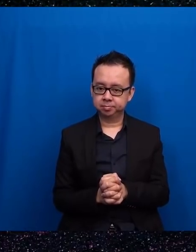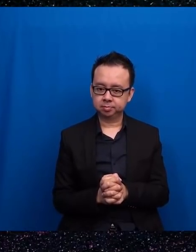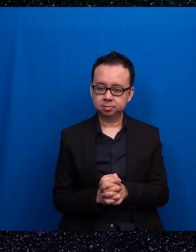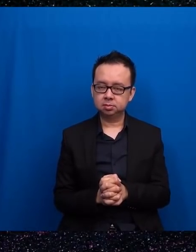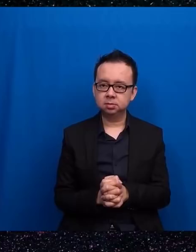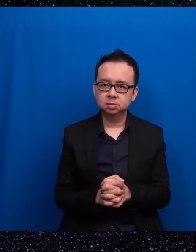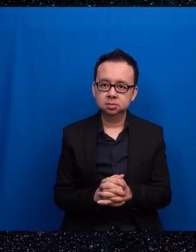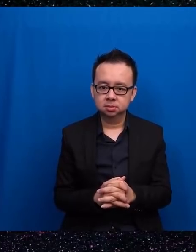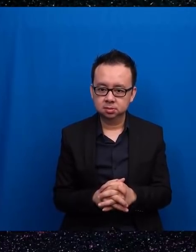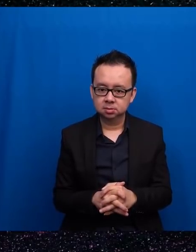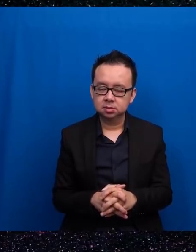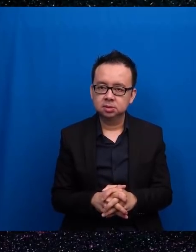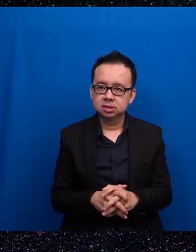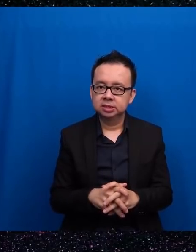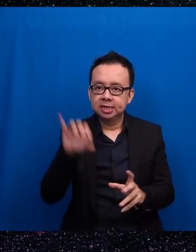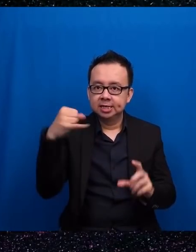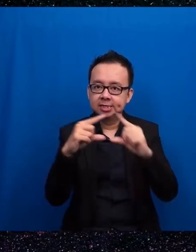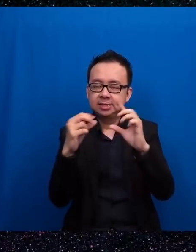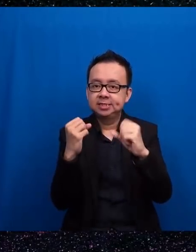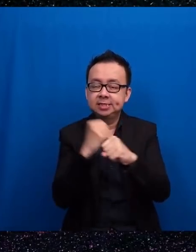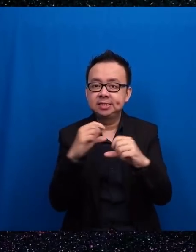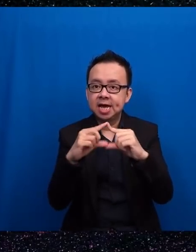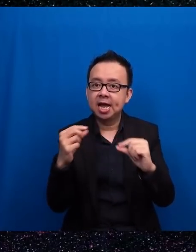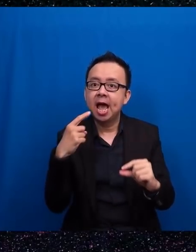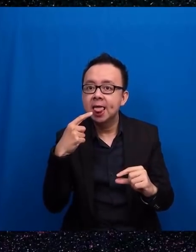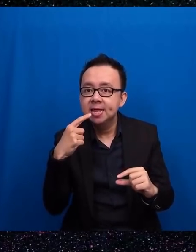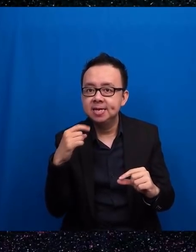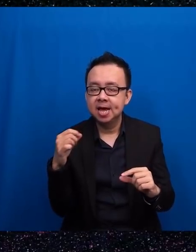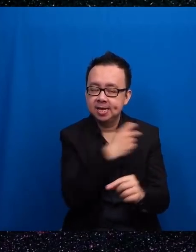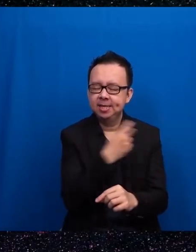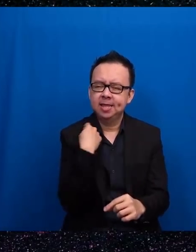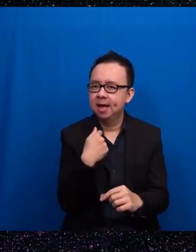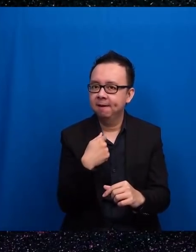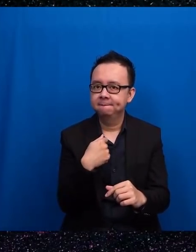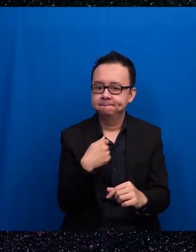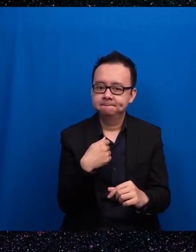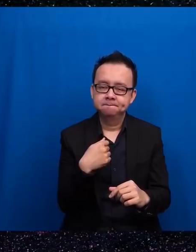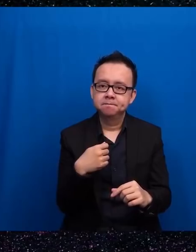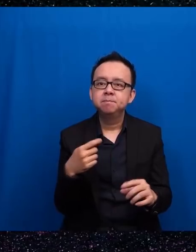juga jaga lidah seperti yang saya katakan tadi. Sebab ketika orang menganggur biasanya